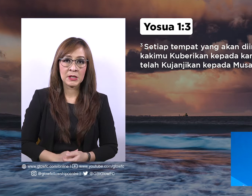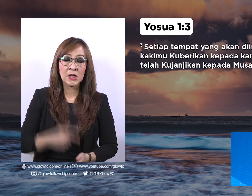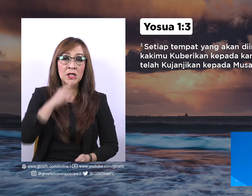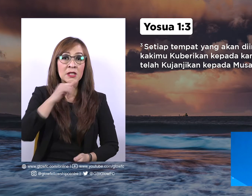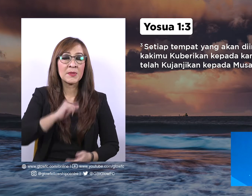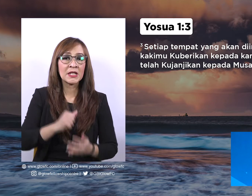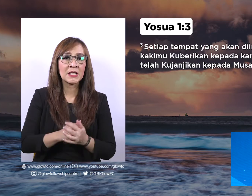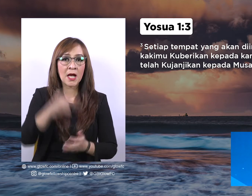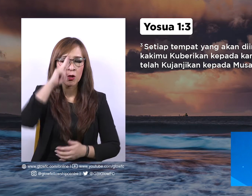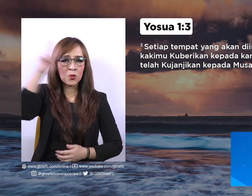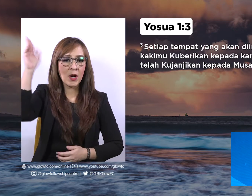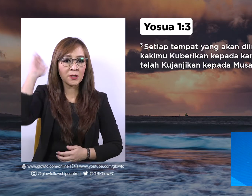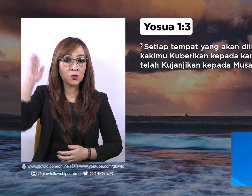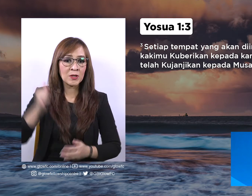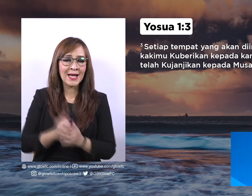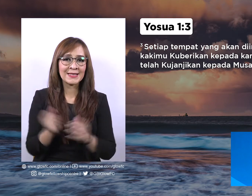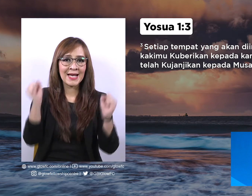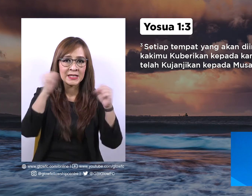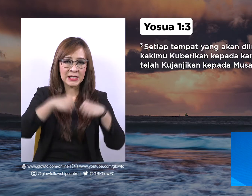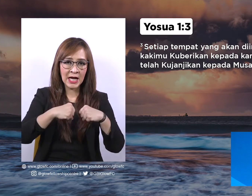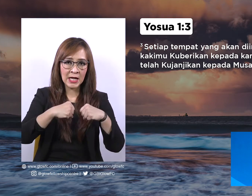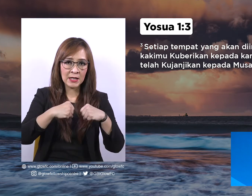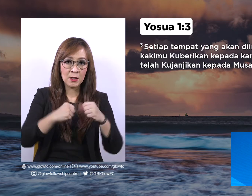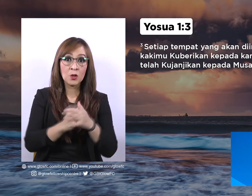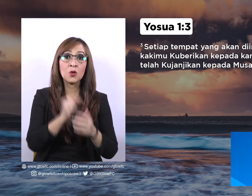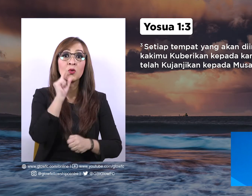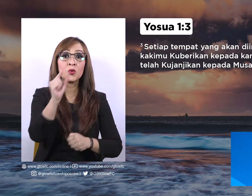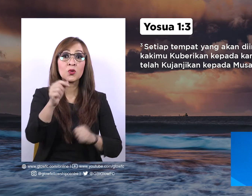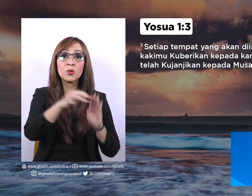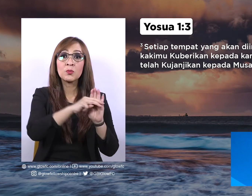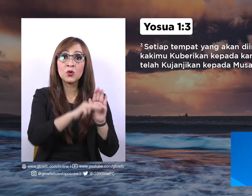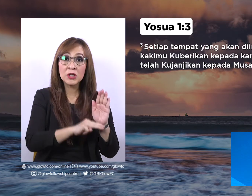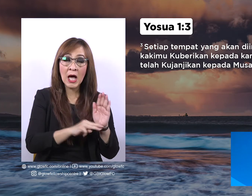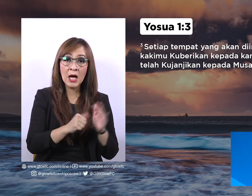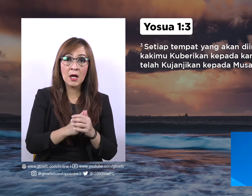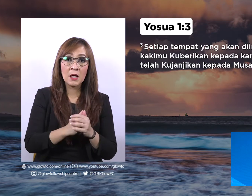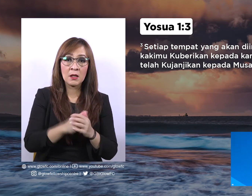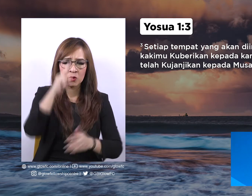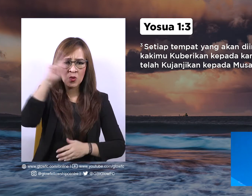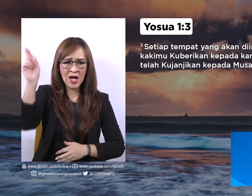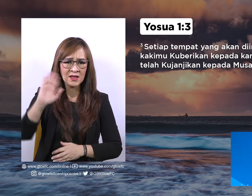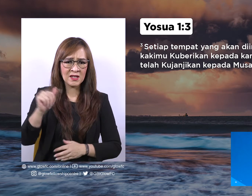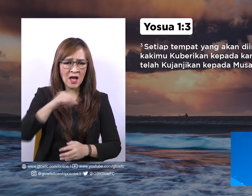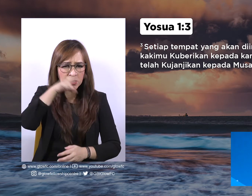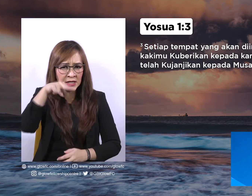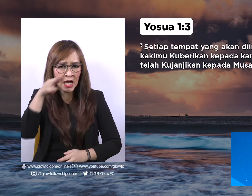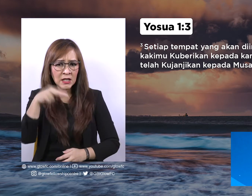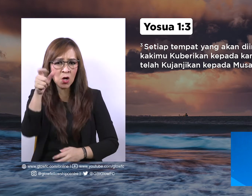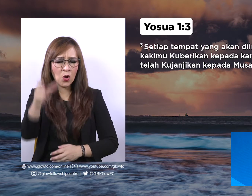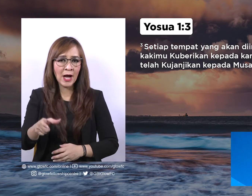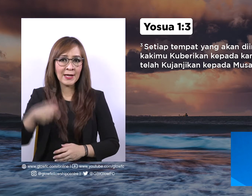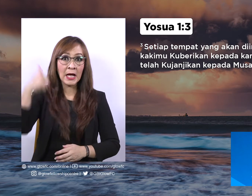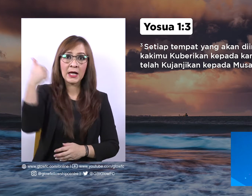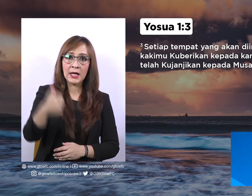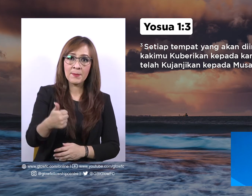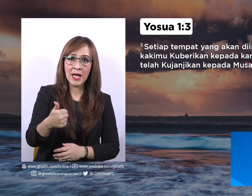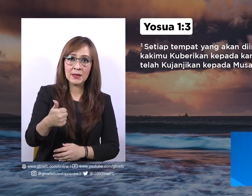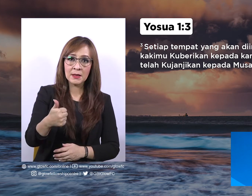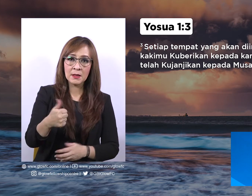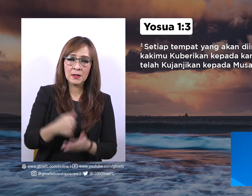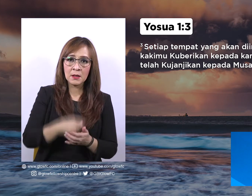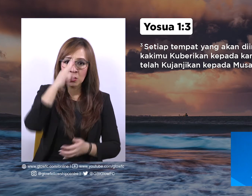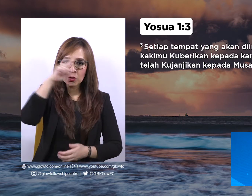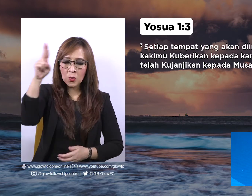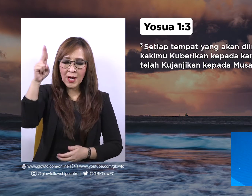seperti telah kujanjikan kepada Musa di pundak cari orang yang hebat mencari orang yang mau Tuhan cari orang yang setia Tuhan